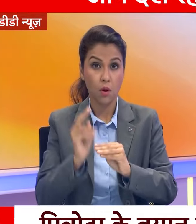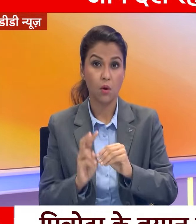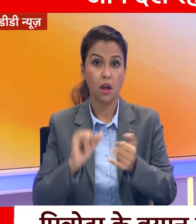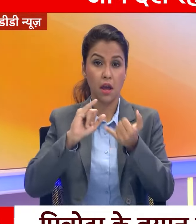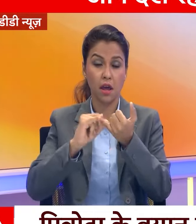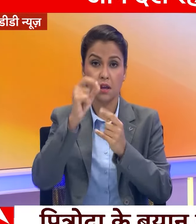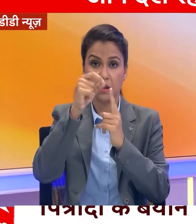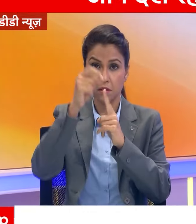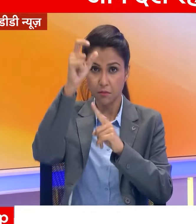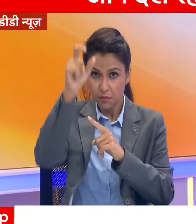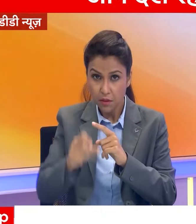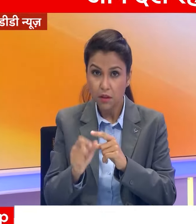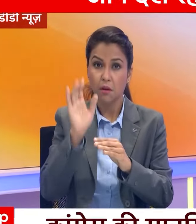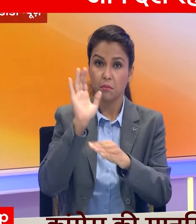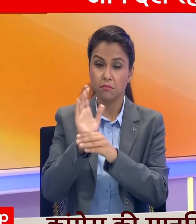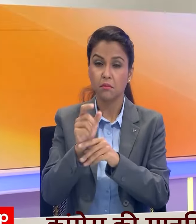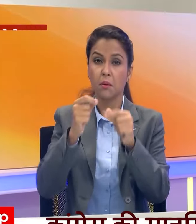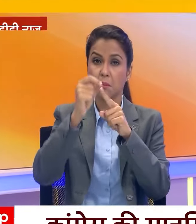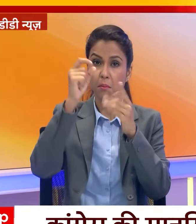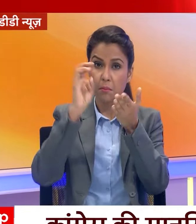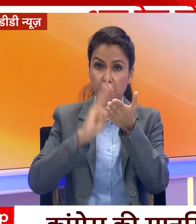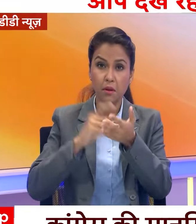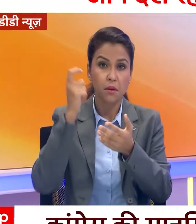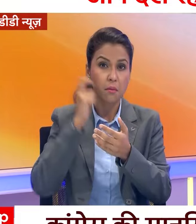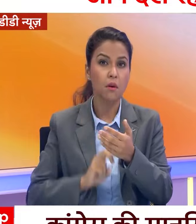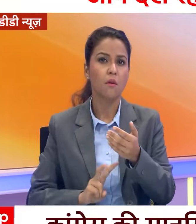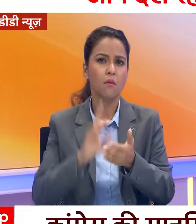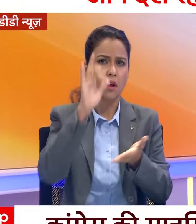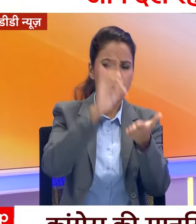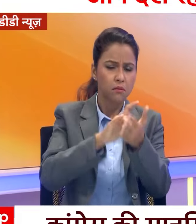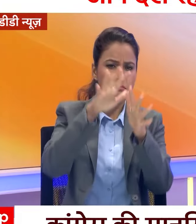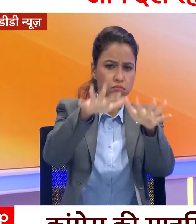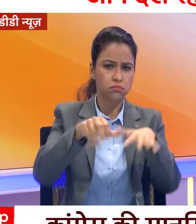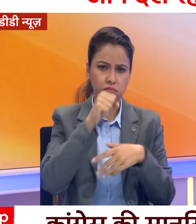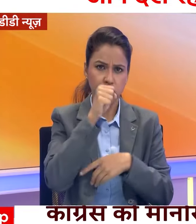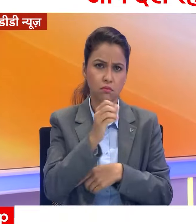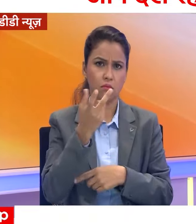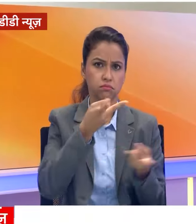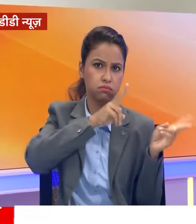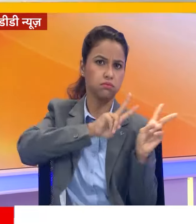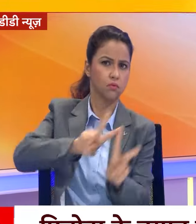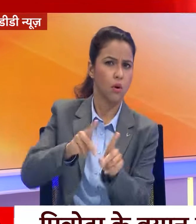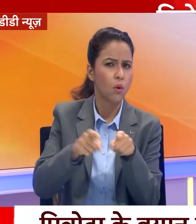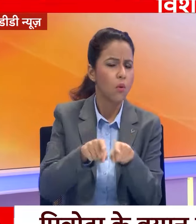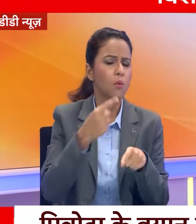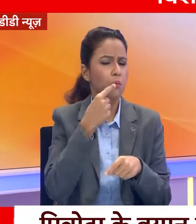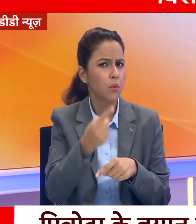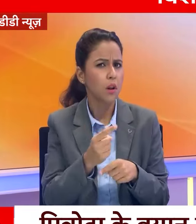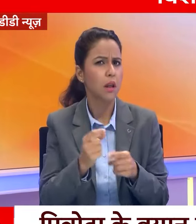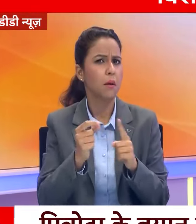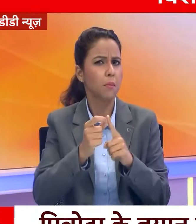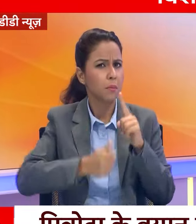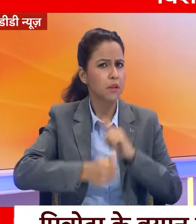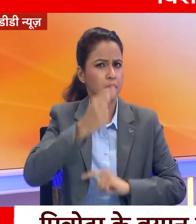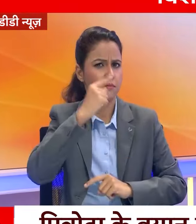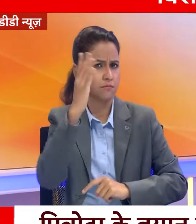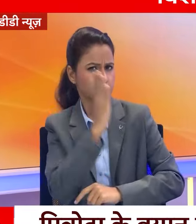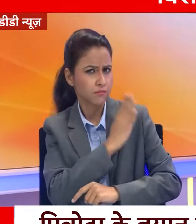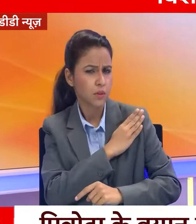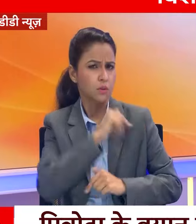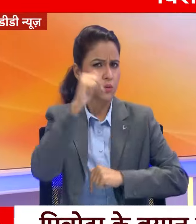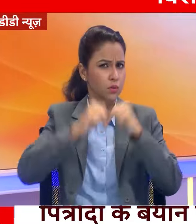सैम पत्रोदा के बयान पर प्रधानमंत्री ने वारंगल की जनसभा में पलटवार किया उन्होंने कहा कि राष्ट्रपति चुनाव के दौरान